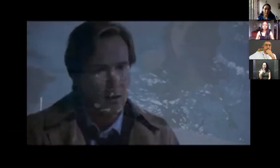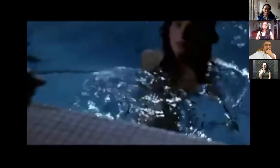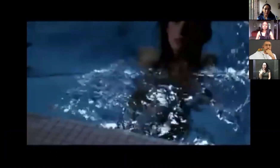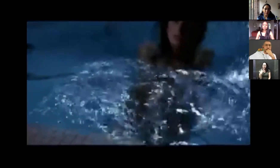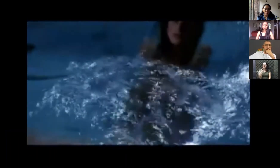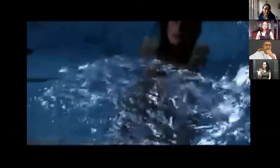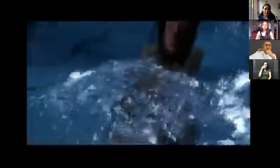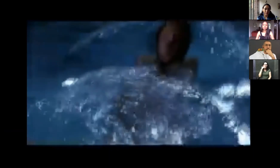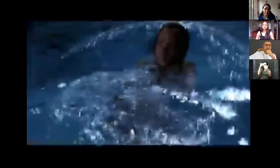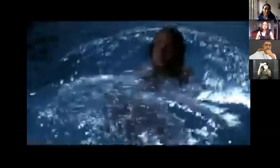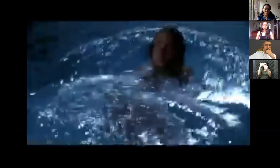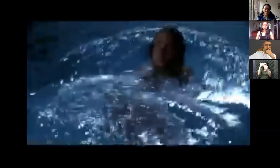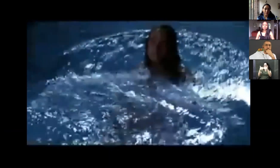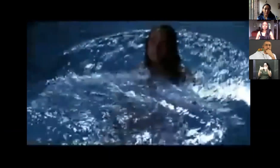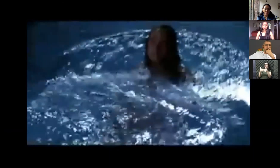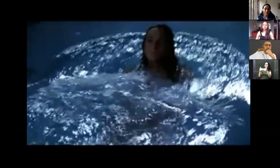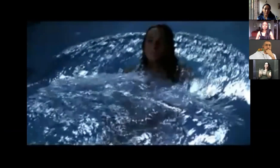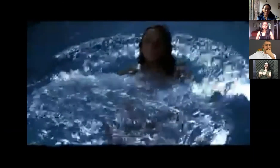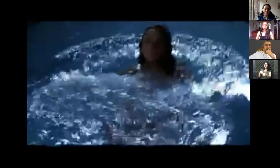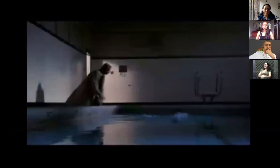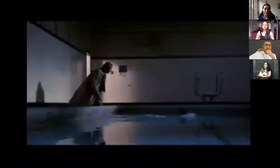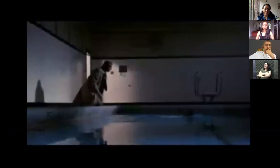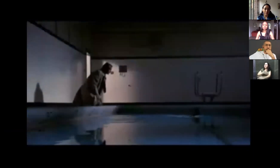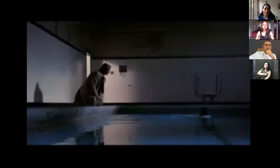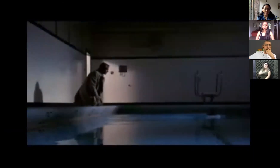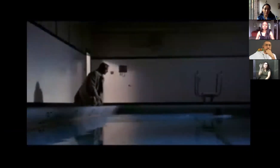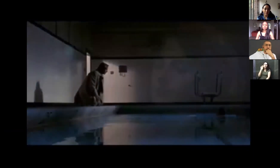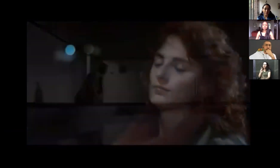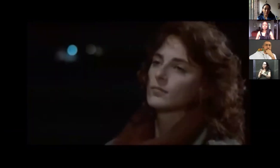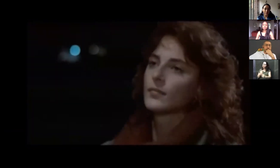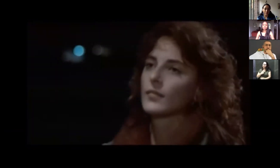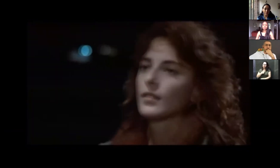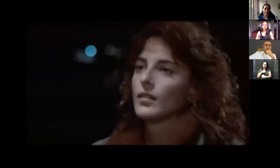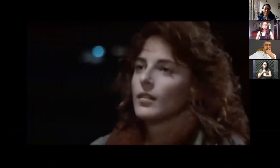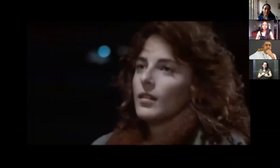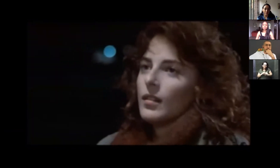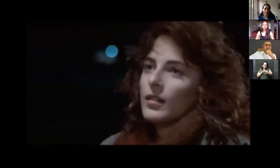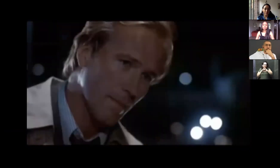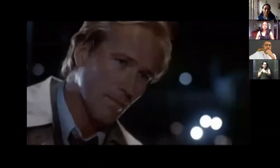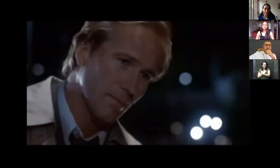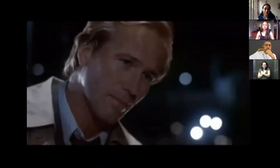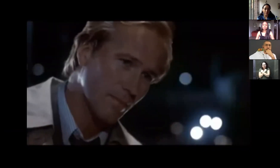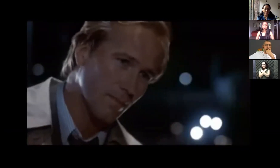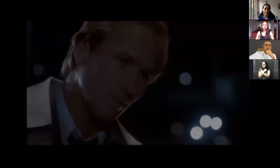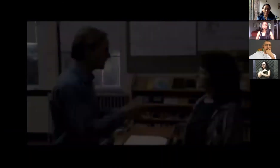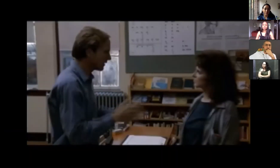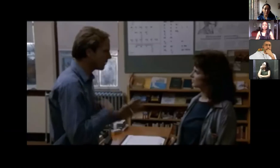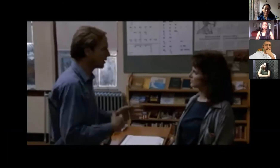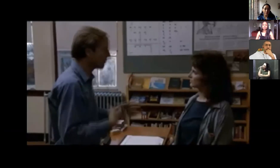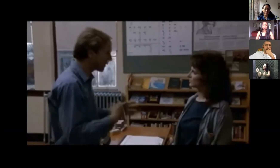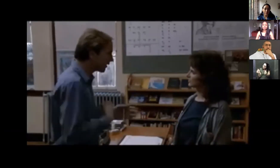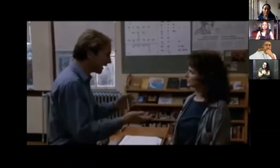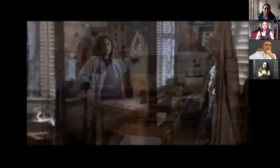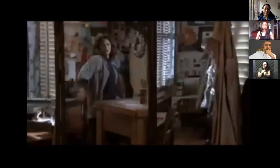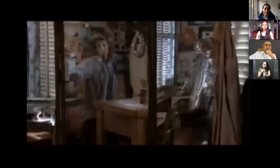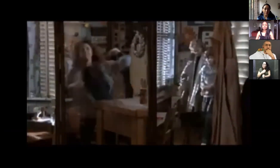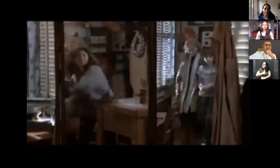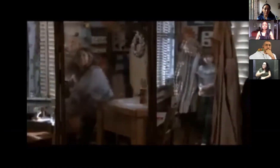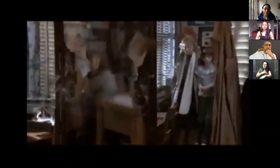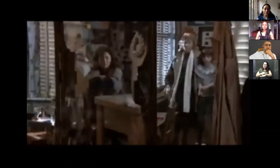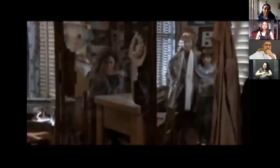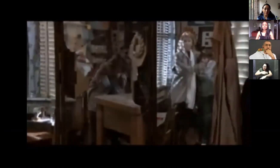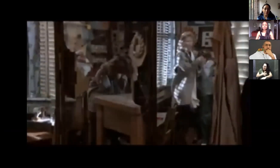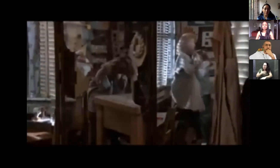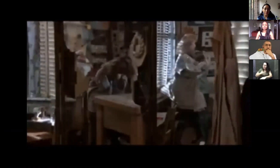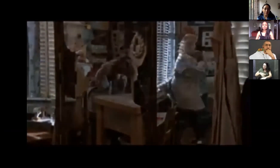nunca. Yo te quiero, te necesito. Si tú me dejaras, yo podría enseñarte a hablar.